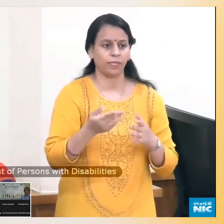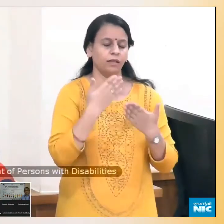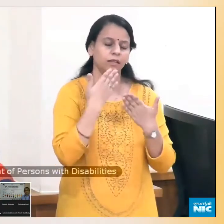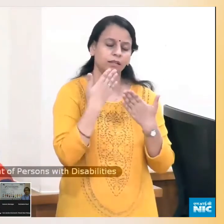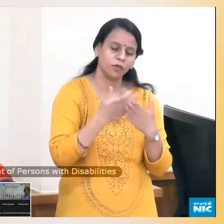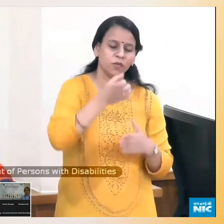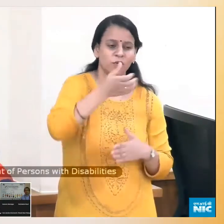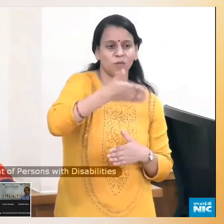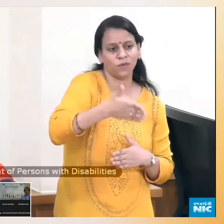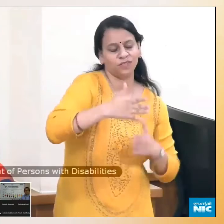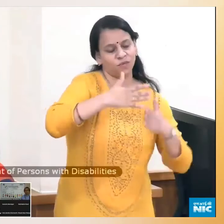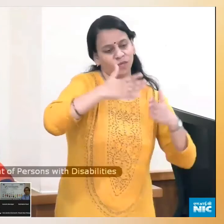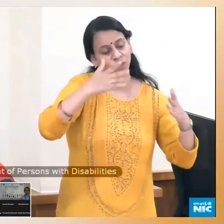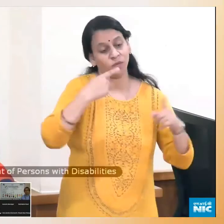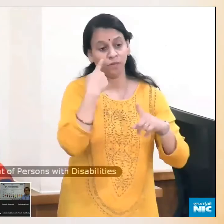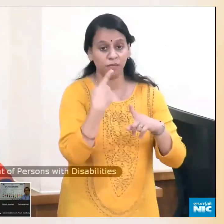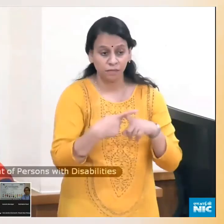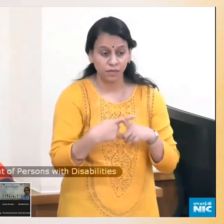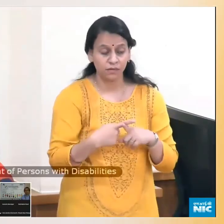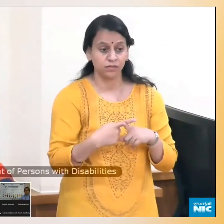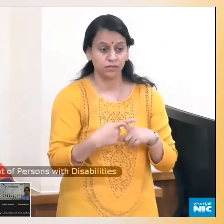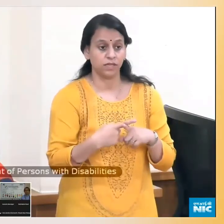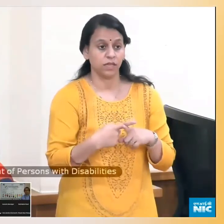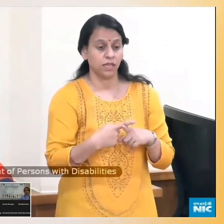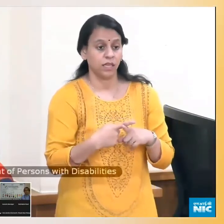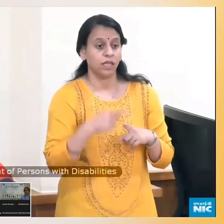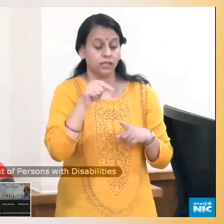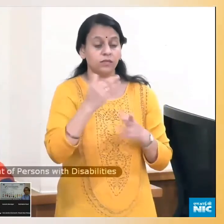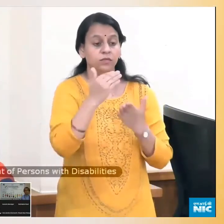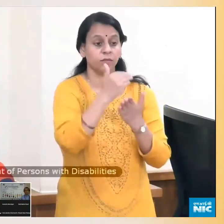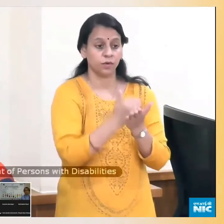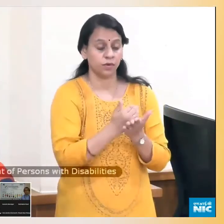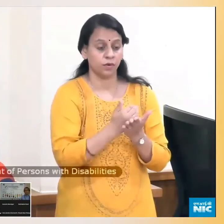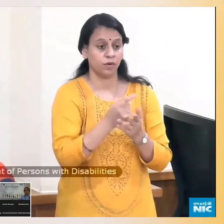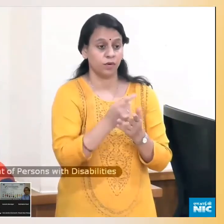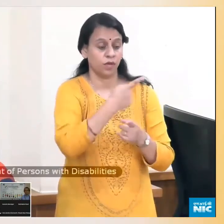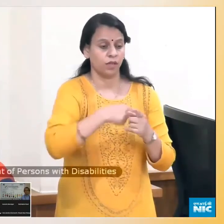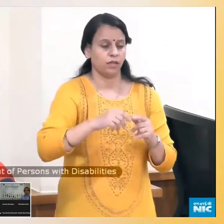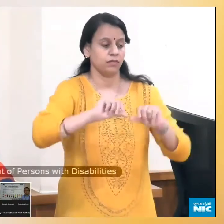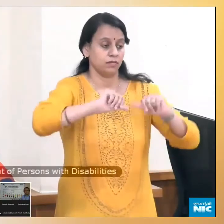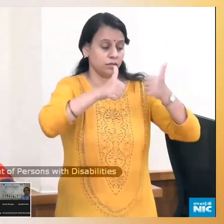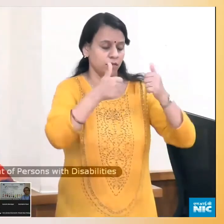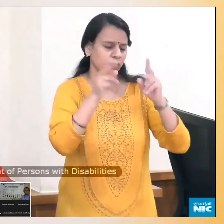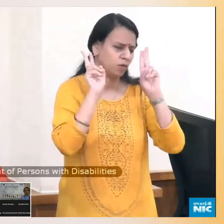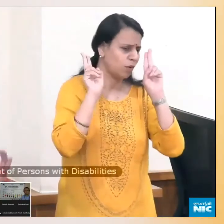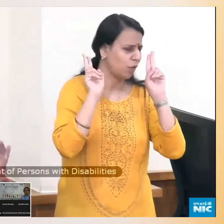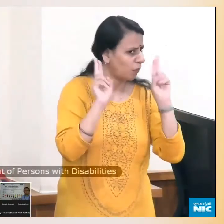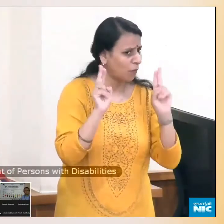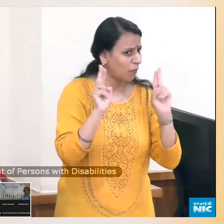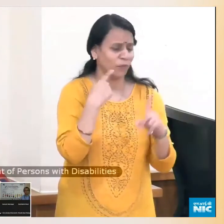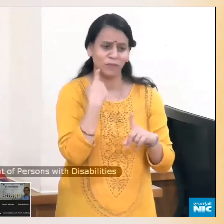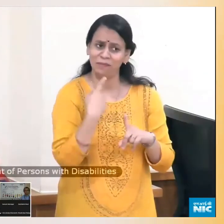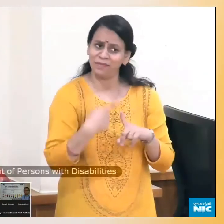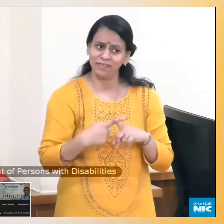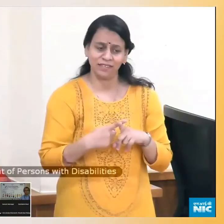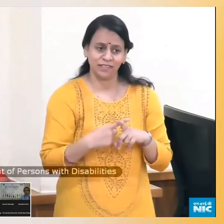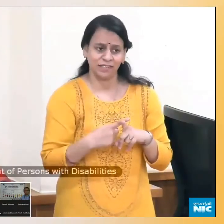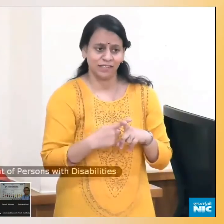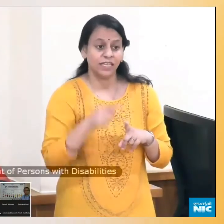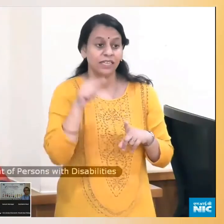मैं बधाई देता हूँ और सार्वजनिक इस जो आयोजन को मैं सफलता कामना करती हूँ।